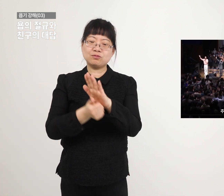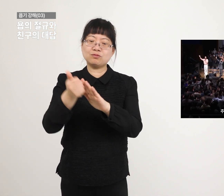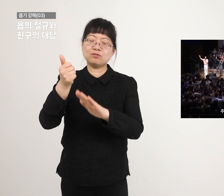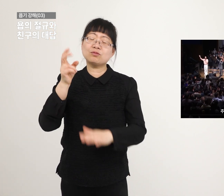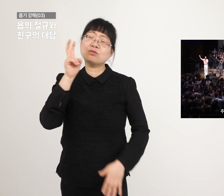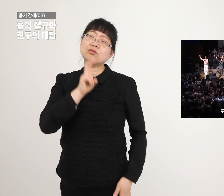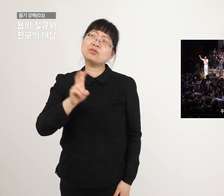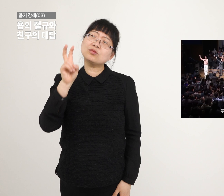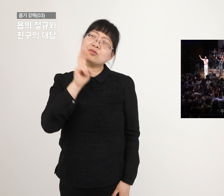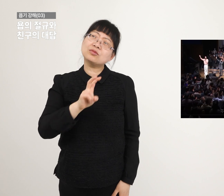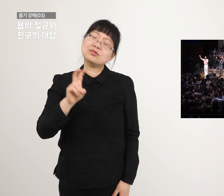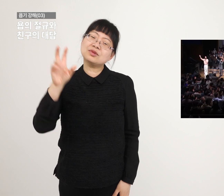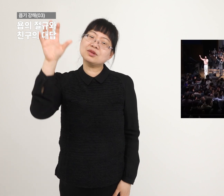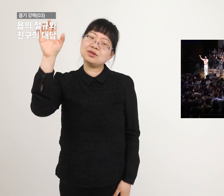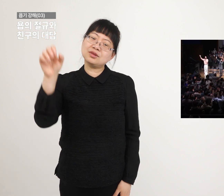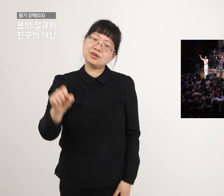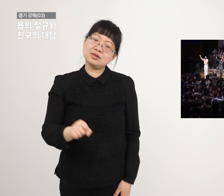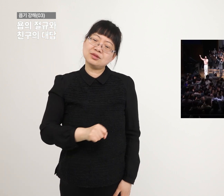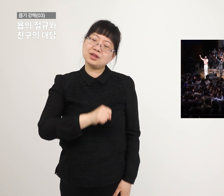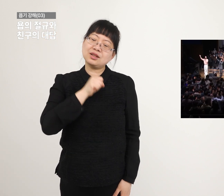소망의 노래로